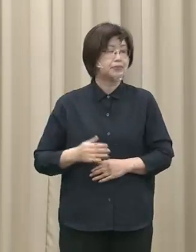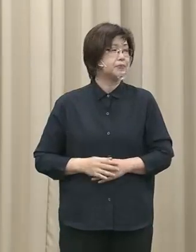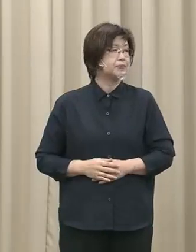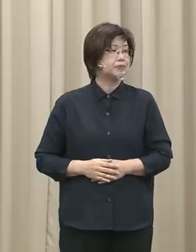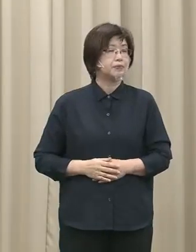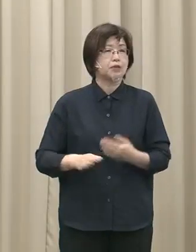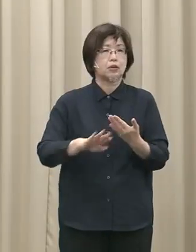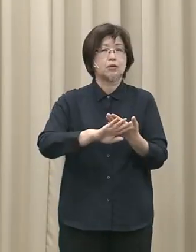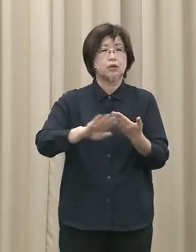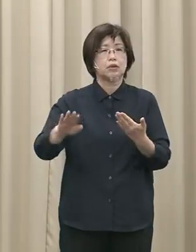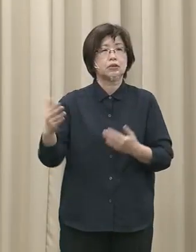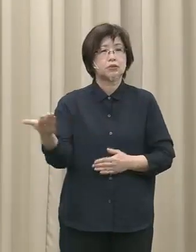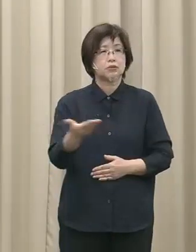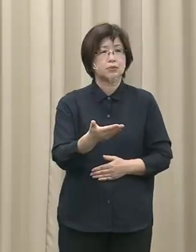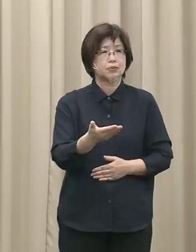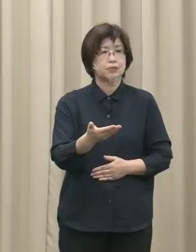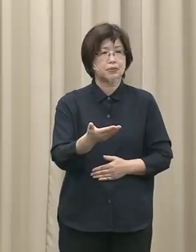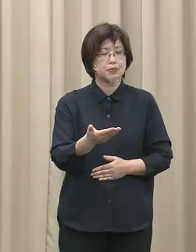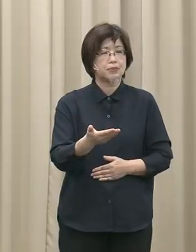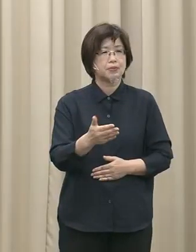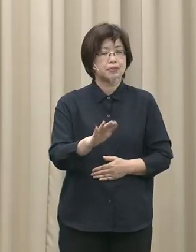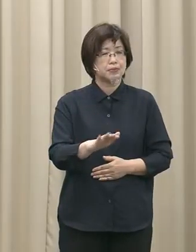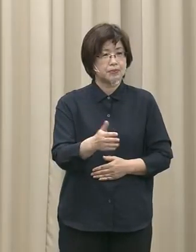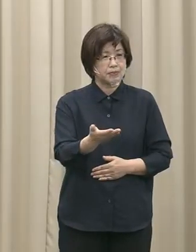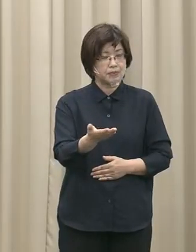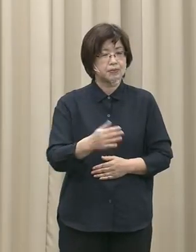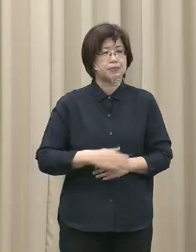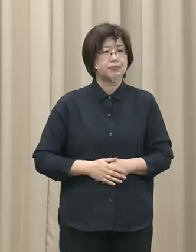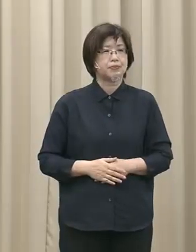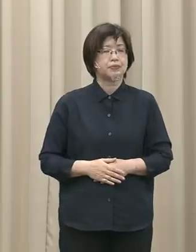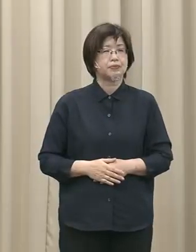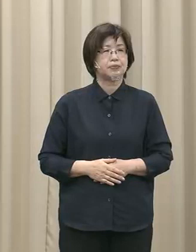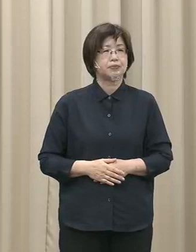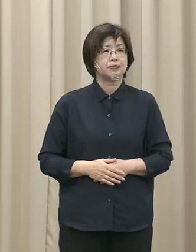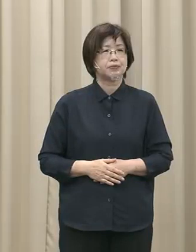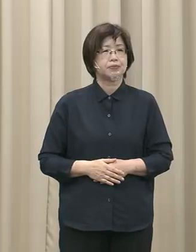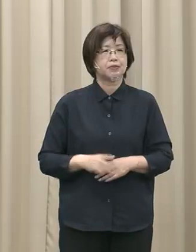その他ご質問ございますか。中国新聞様。